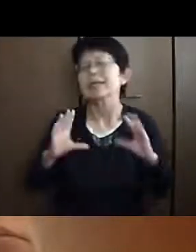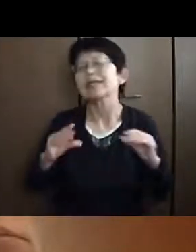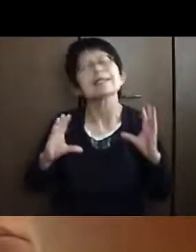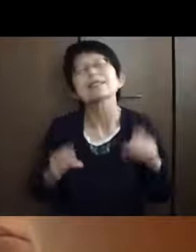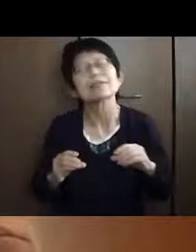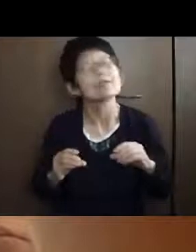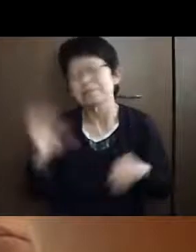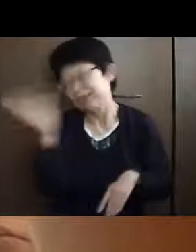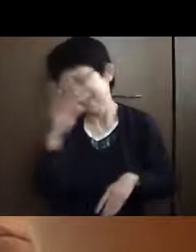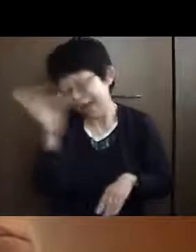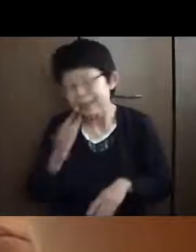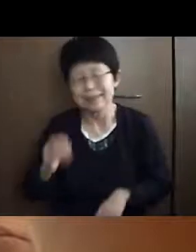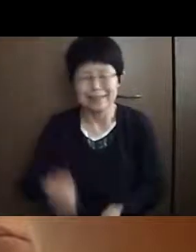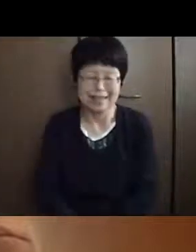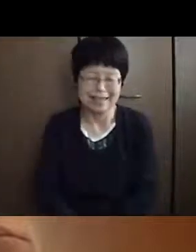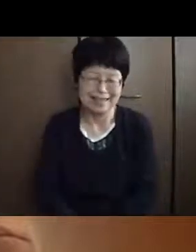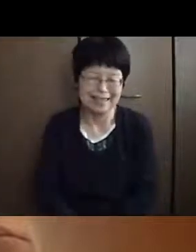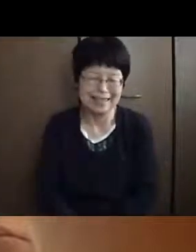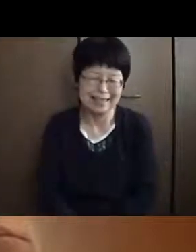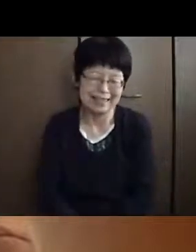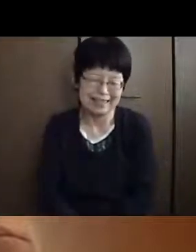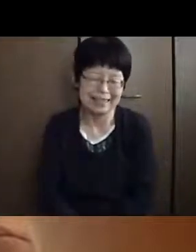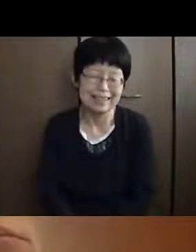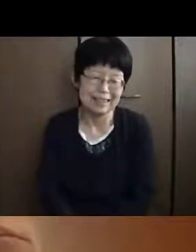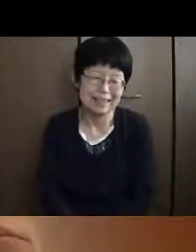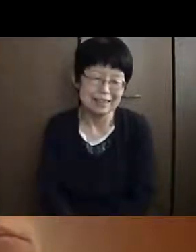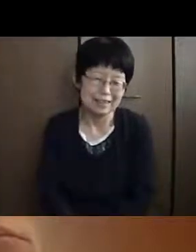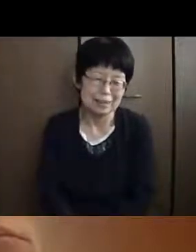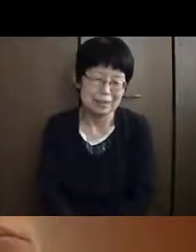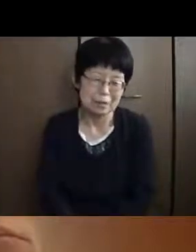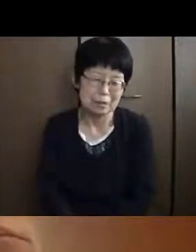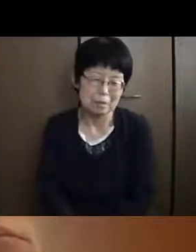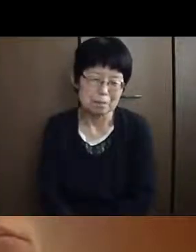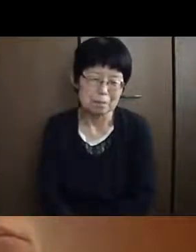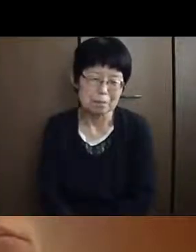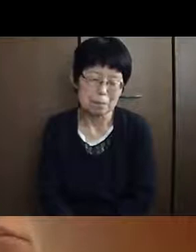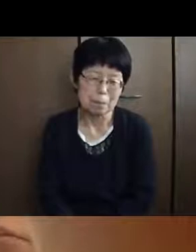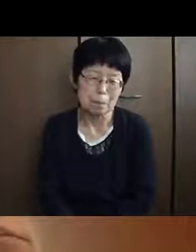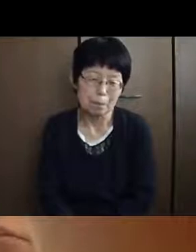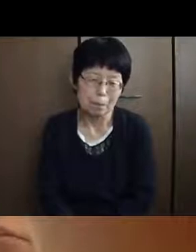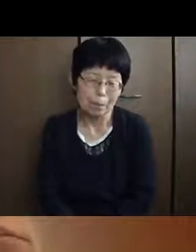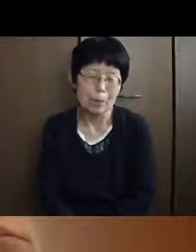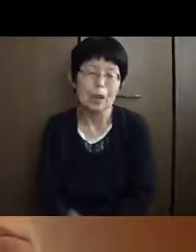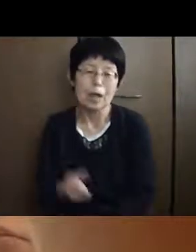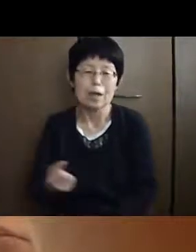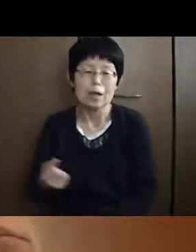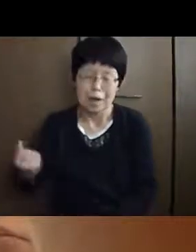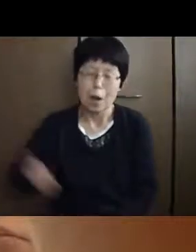そうなんですかね。でもね、あのでも漫画を描いて人にそ